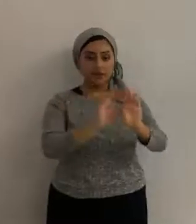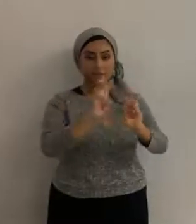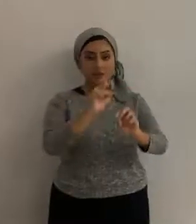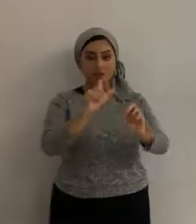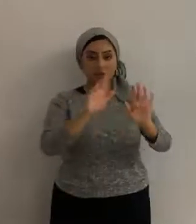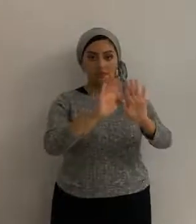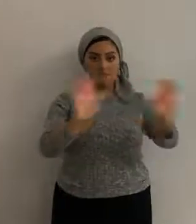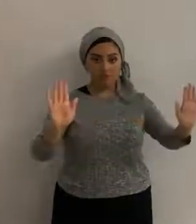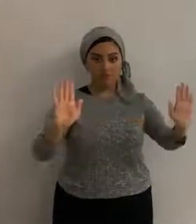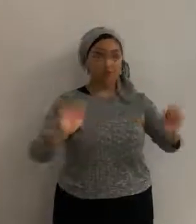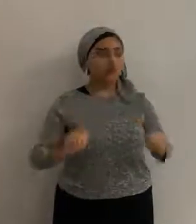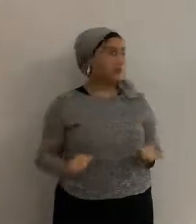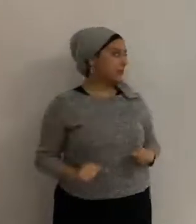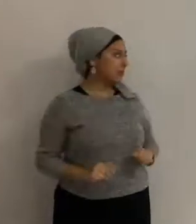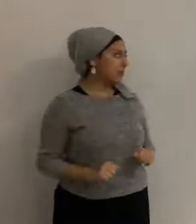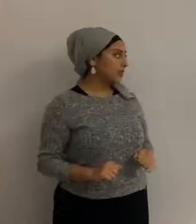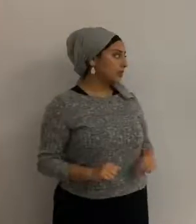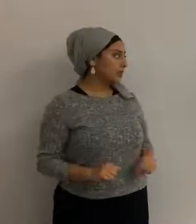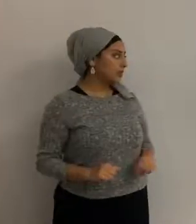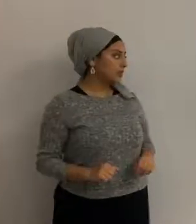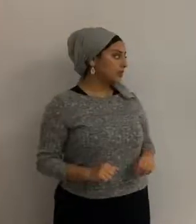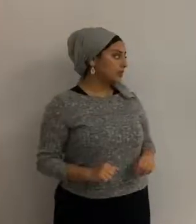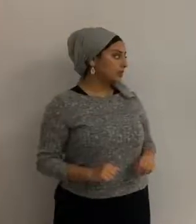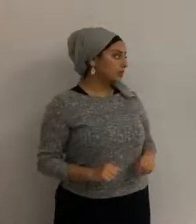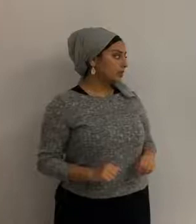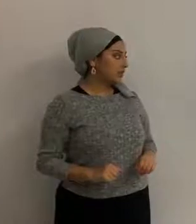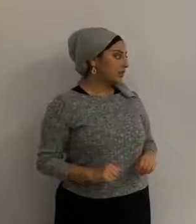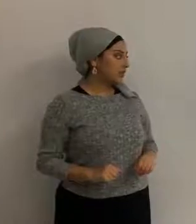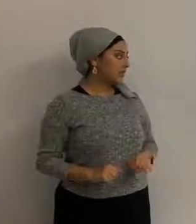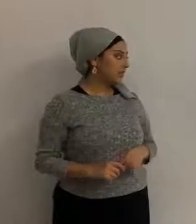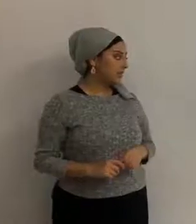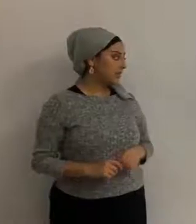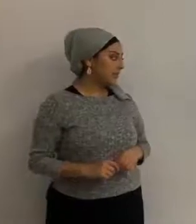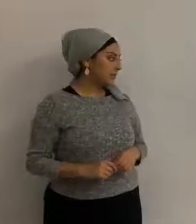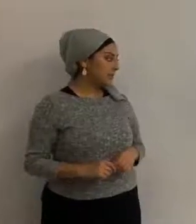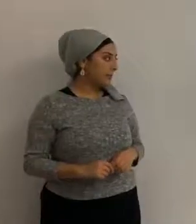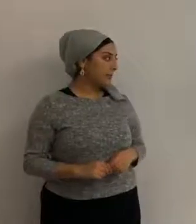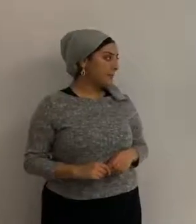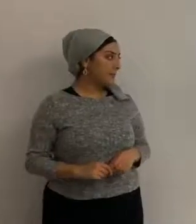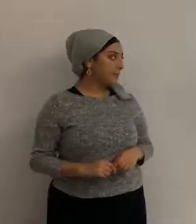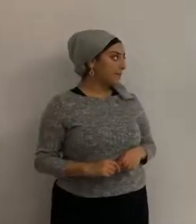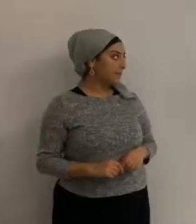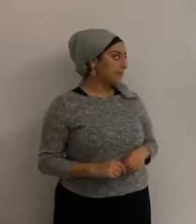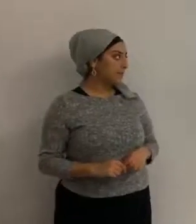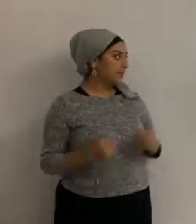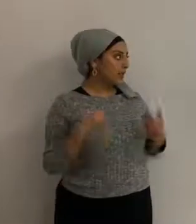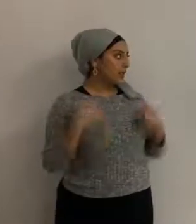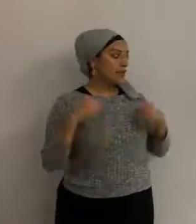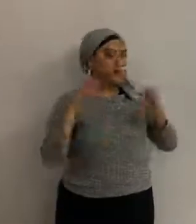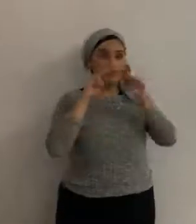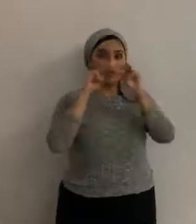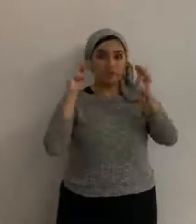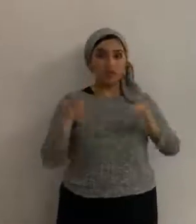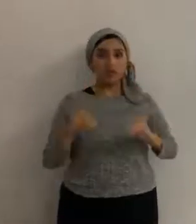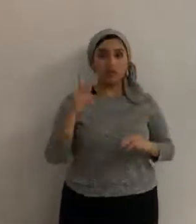Aquí esta es otra vista aérea donde tenemos el museo, el cótel y la